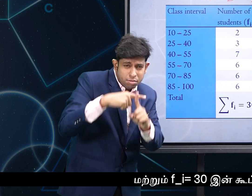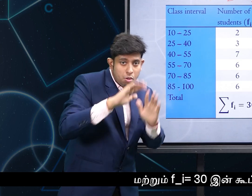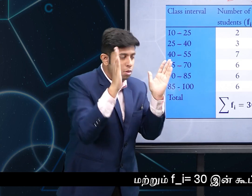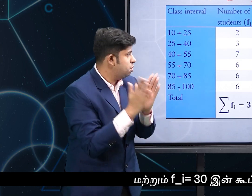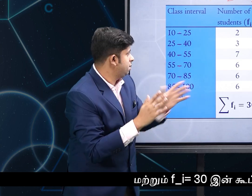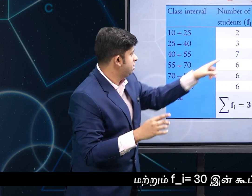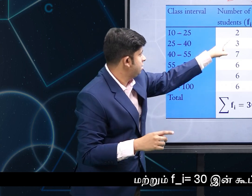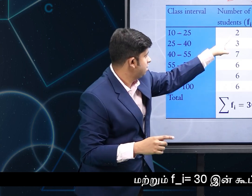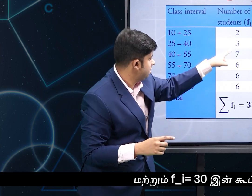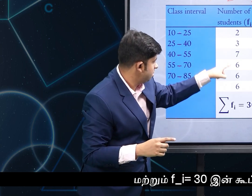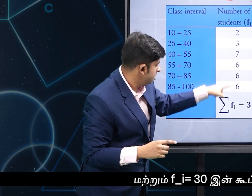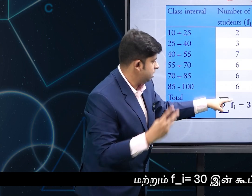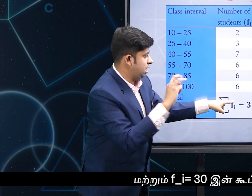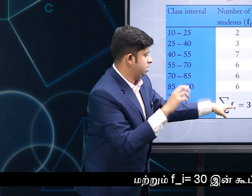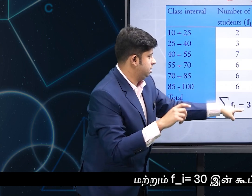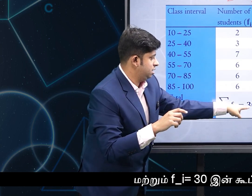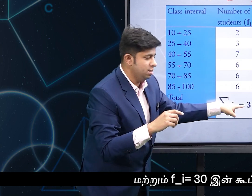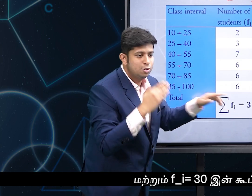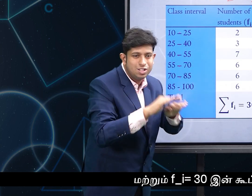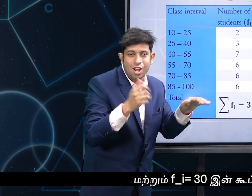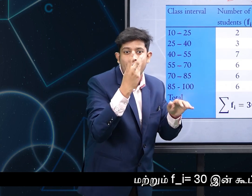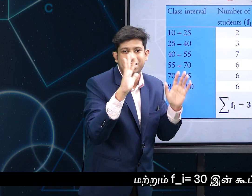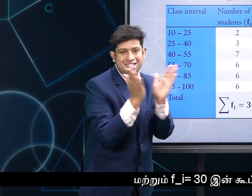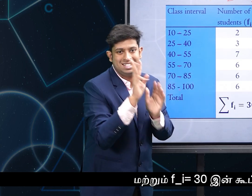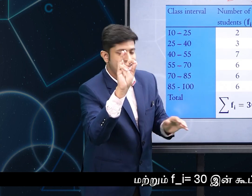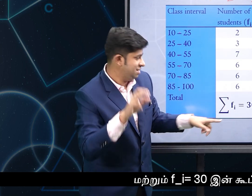மற்றும் FI ஈடு 30 கூட்டுத்தொகை.